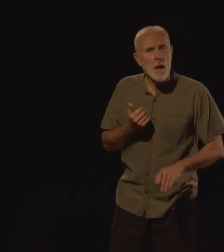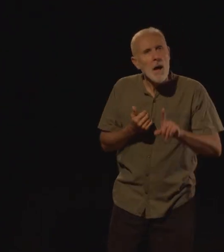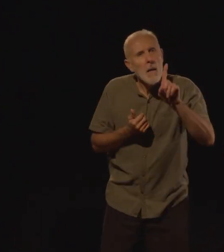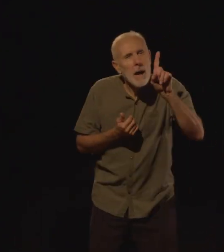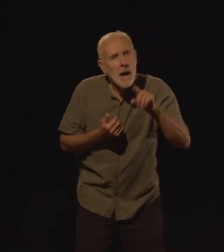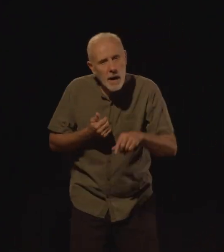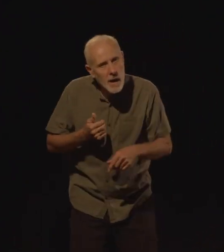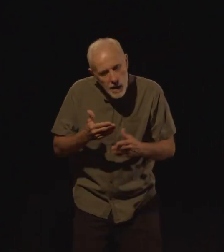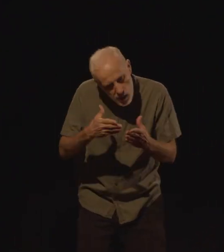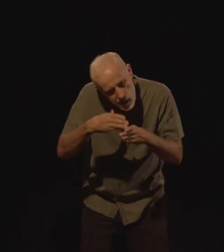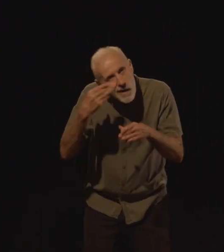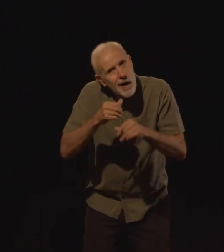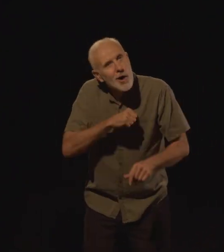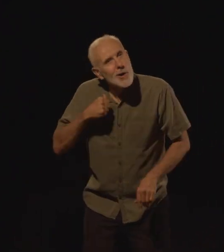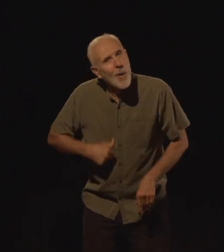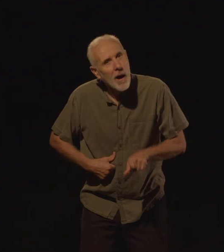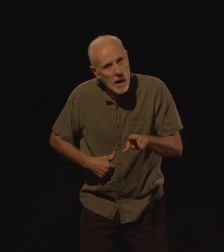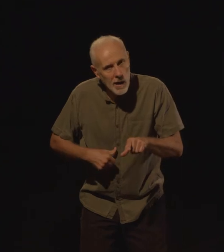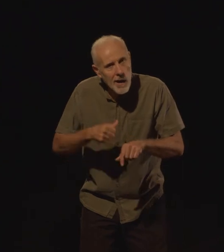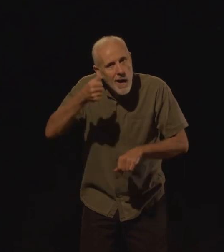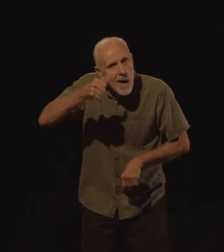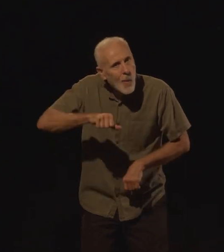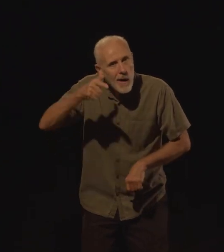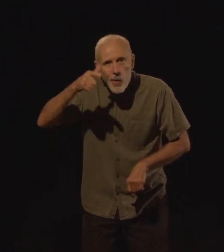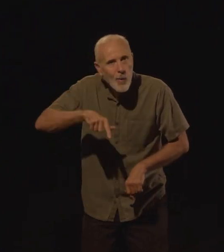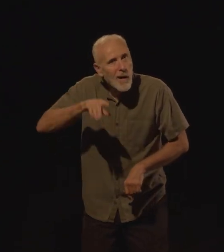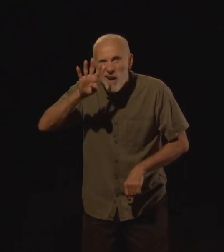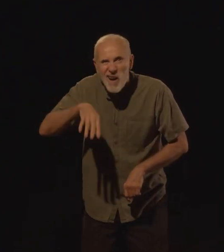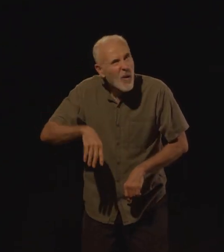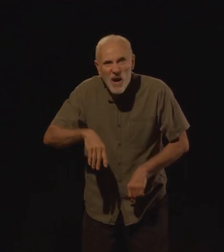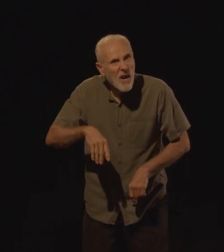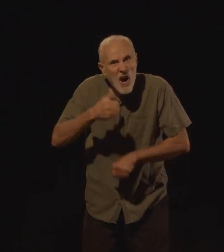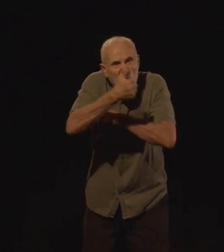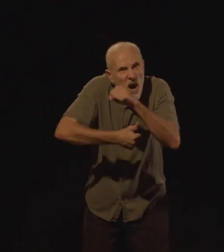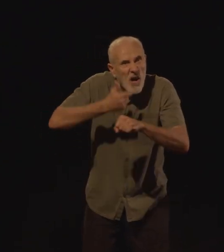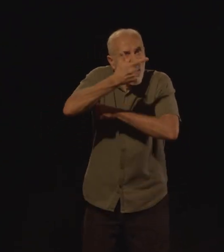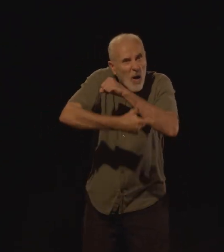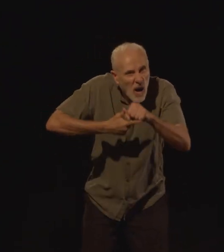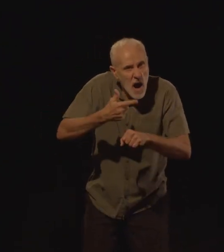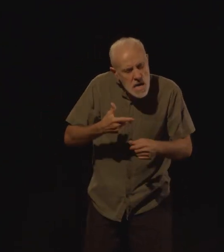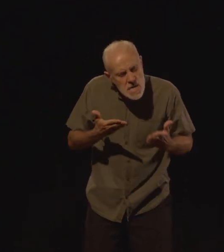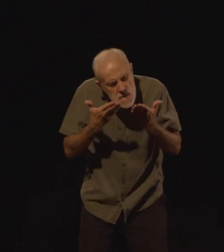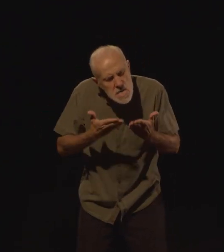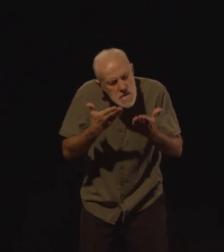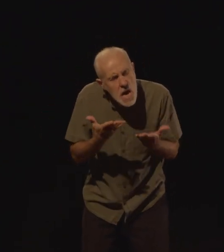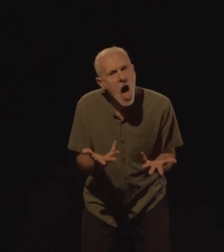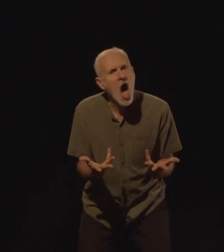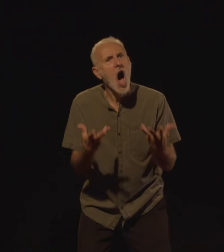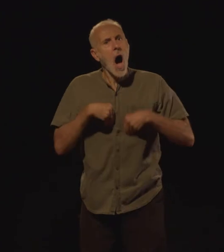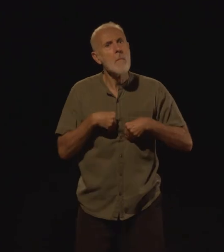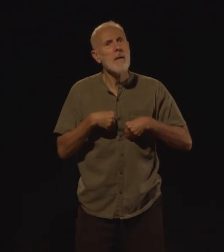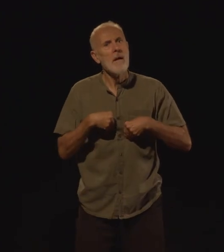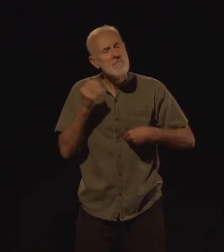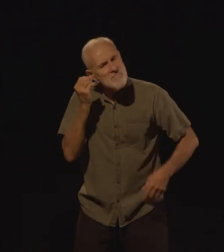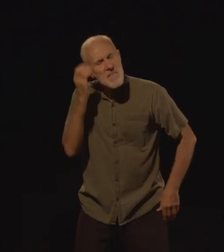faut des mois et même des années pour savoir le chinois, et lorsque enfin il le sut, il dit « C'est bien, mais je ne sais pas encore